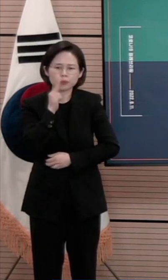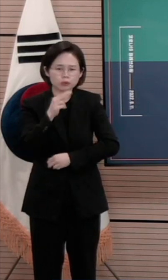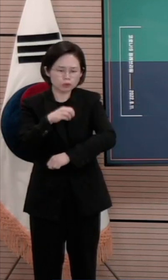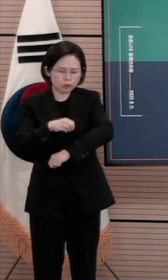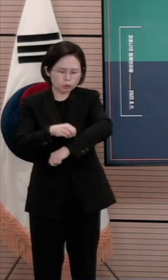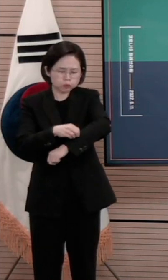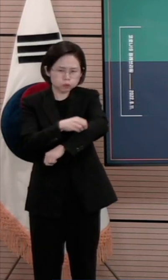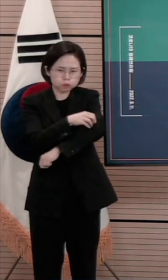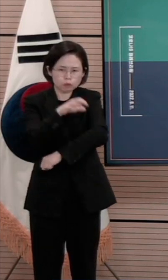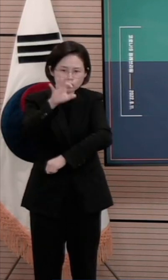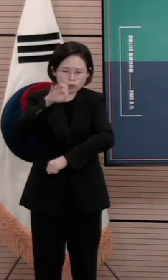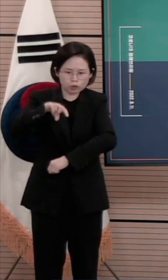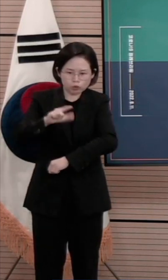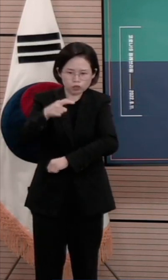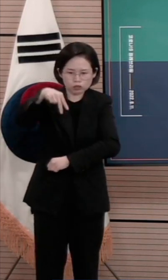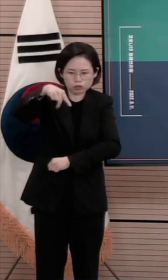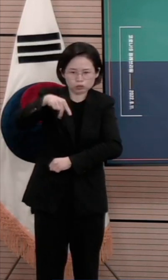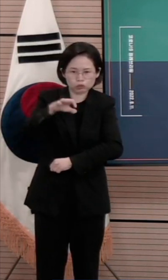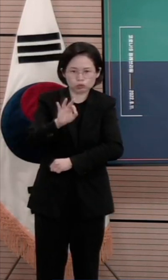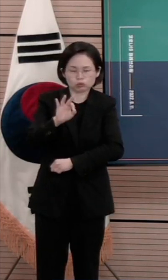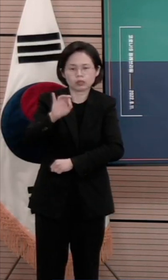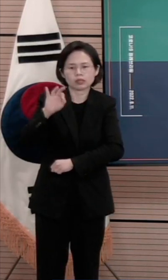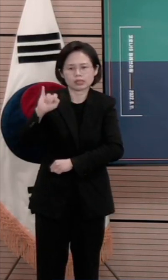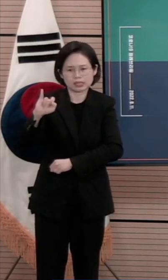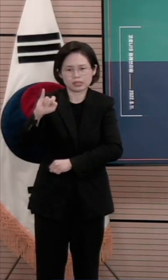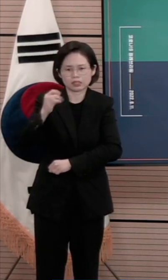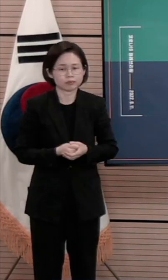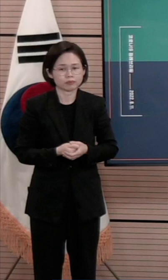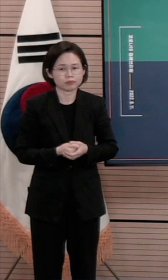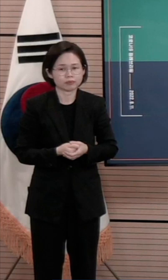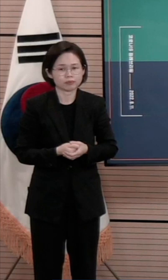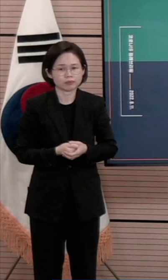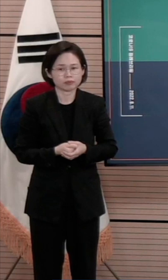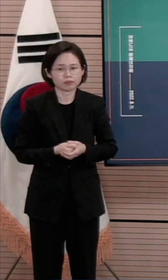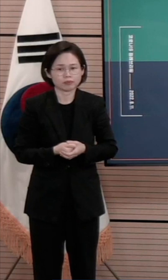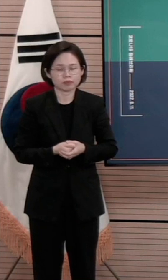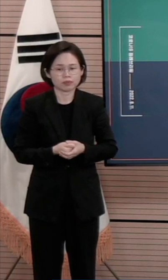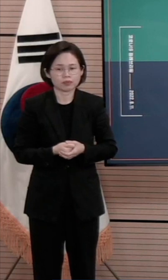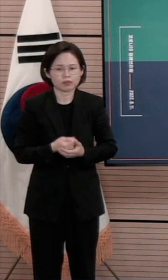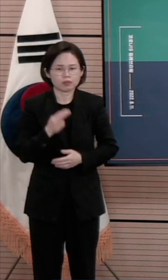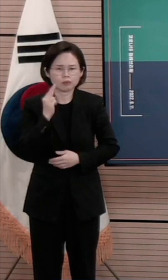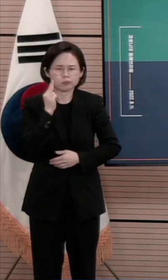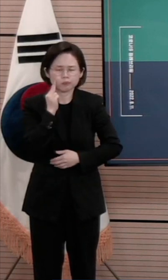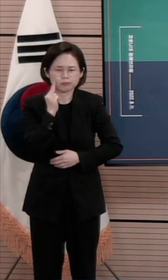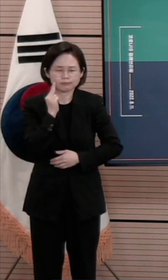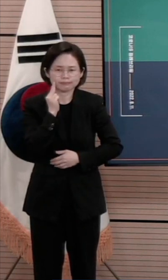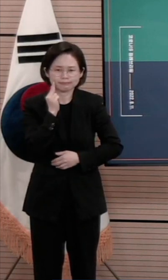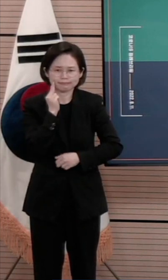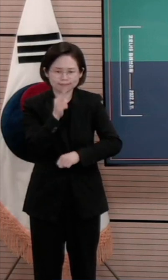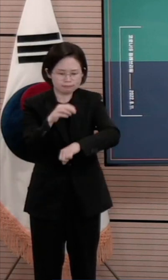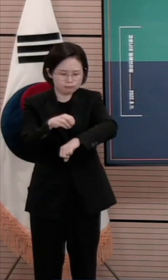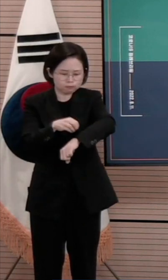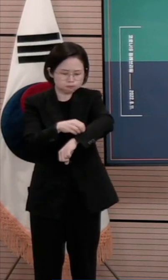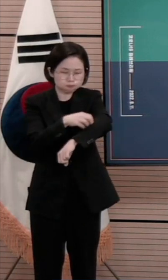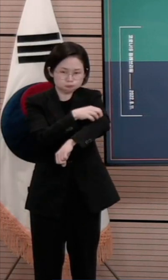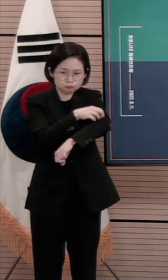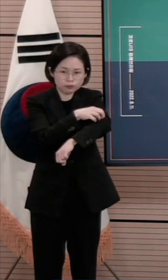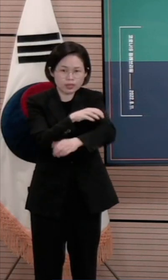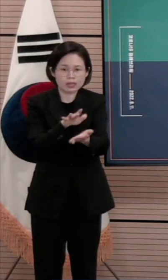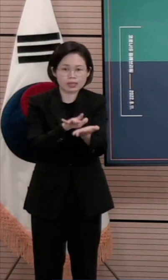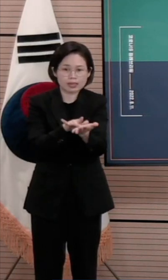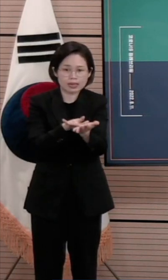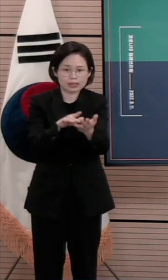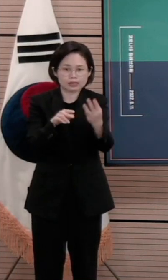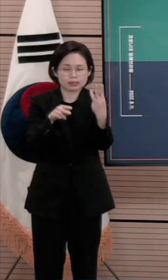관련해서 조금 말씀을 드리겠습니다. 네, 원숭이 두창 지금 3세대 백신 국내